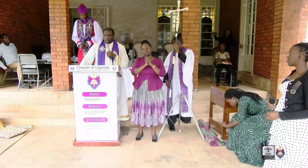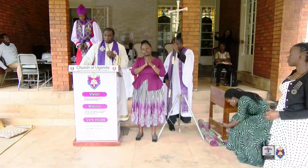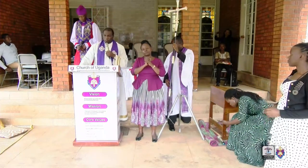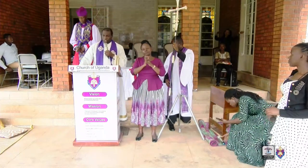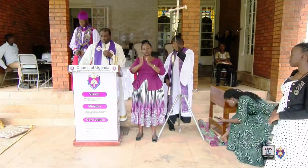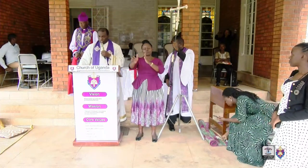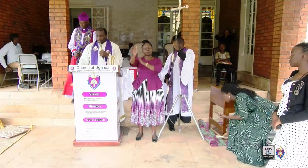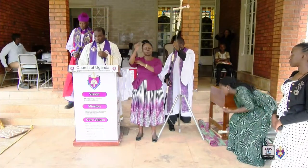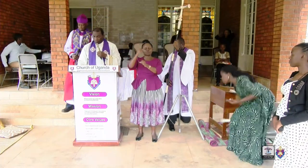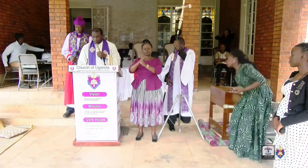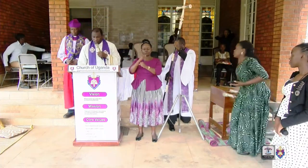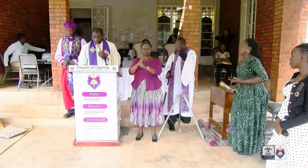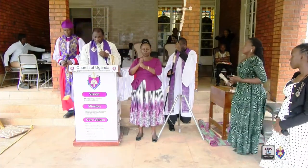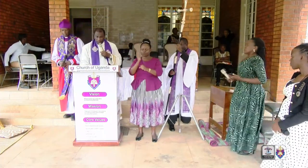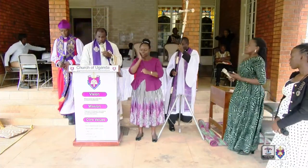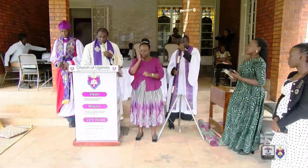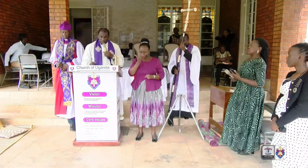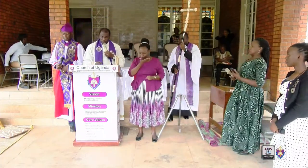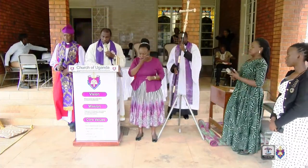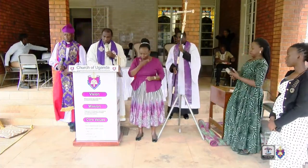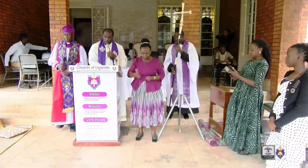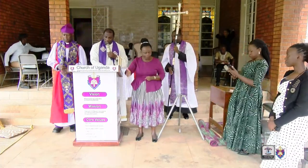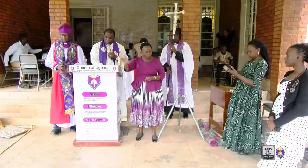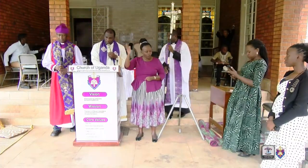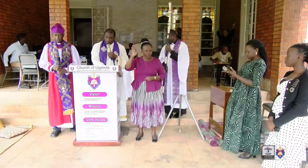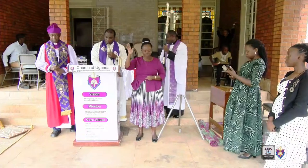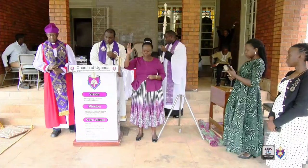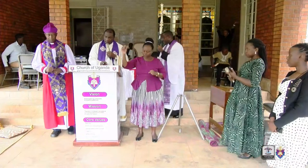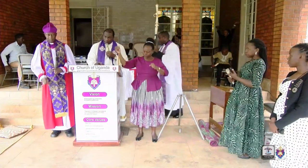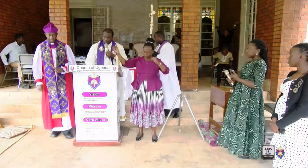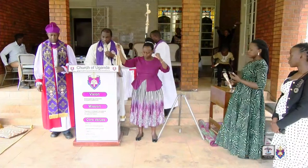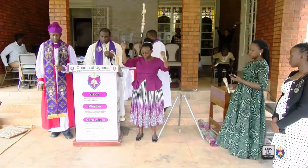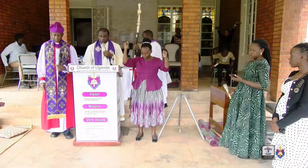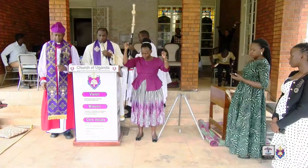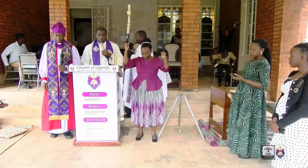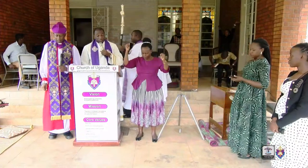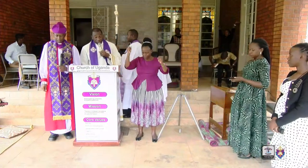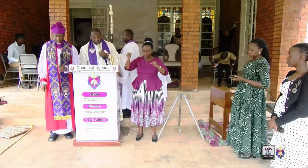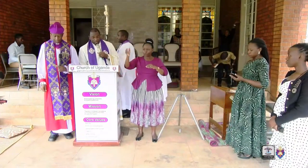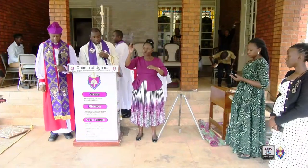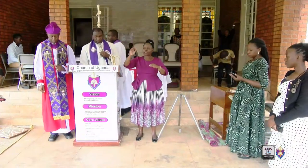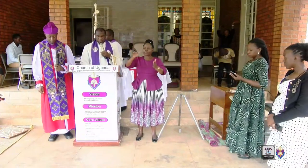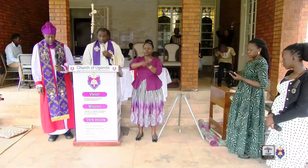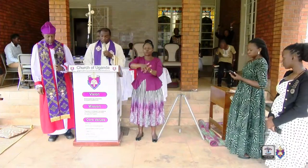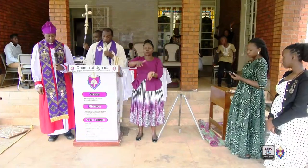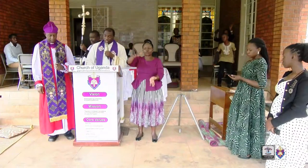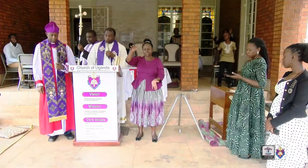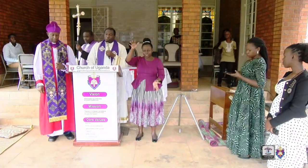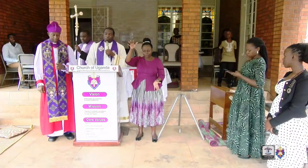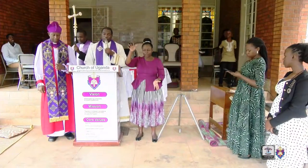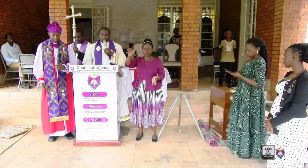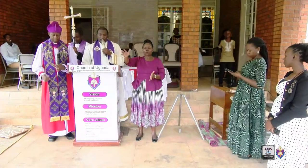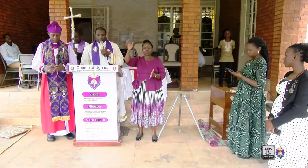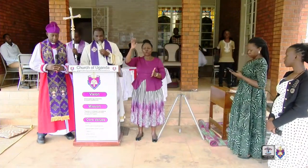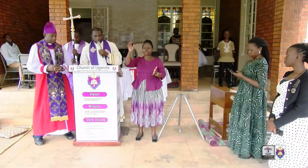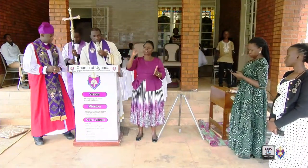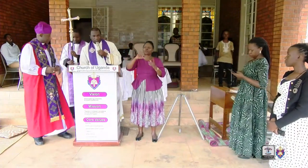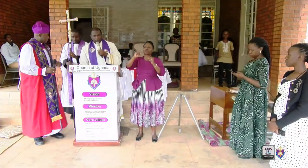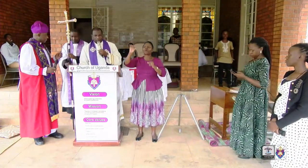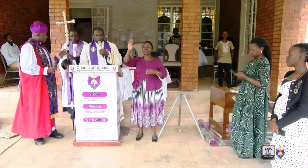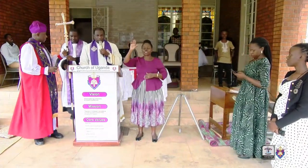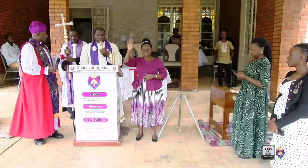Katonda akole byekisa uli katondo wa amanyi uli katondo wechitibwa uli katondo wechigambo